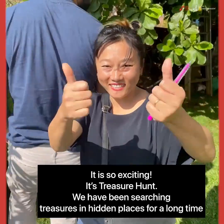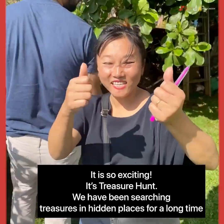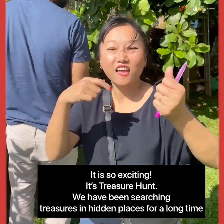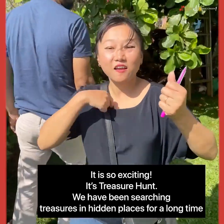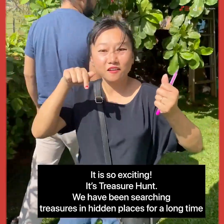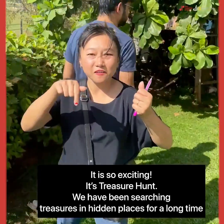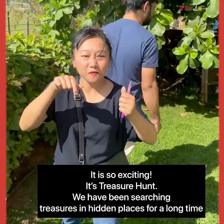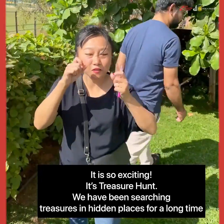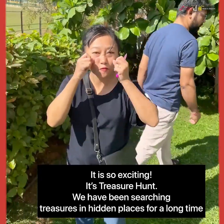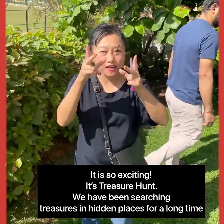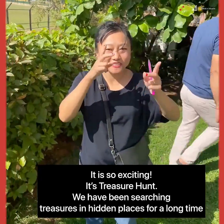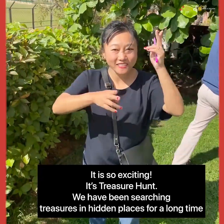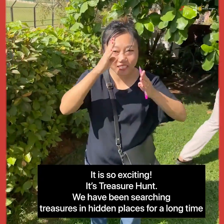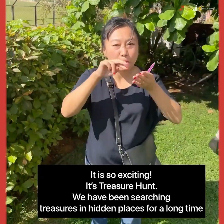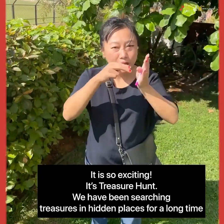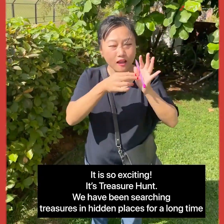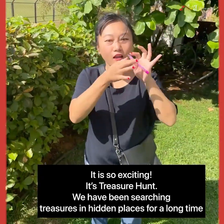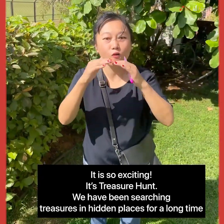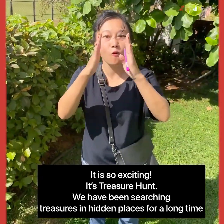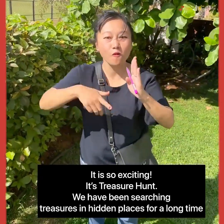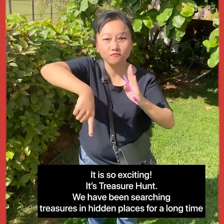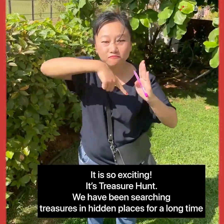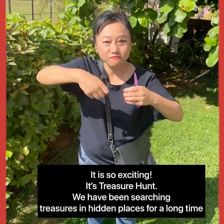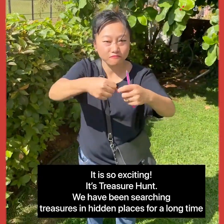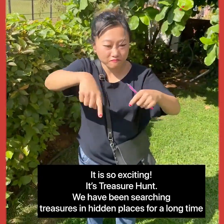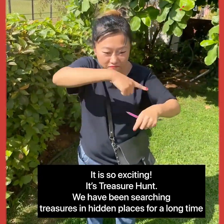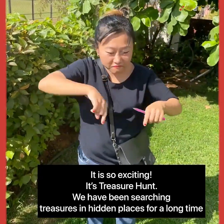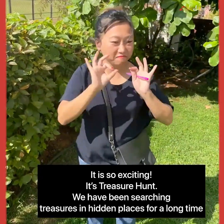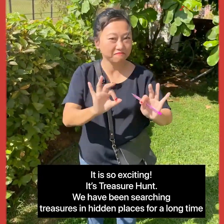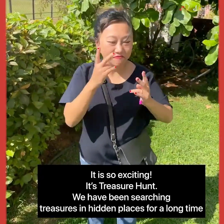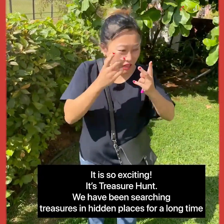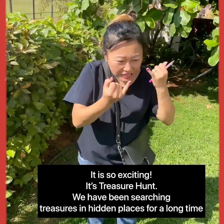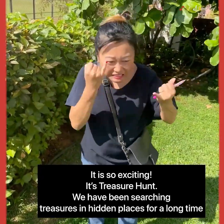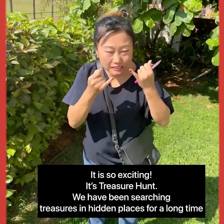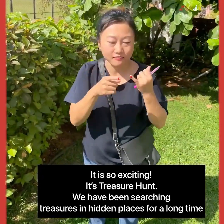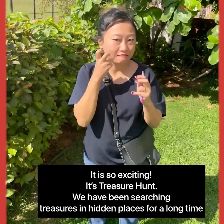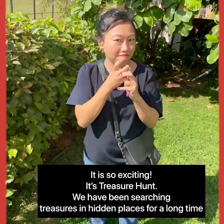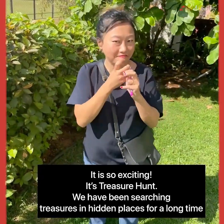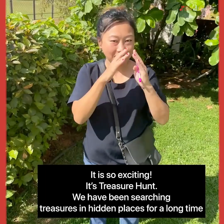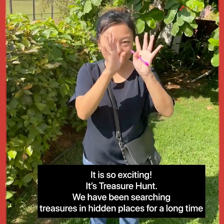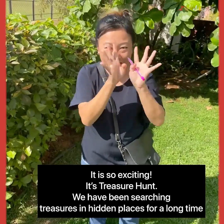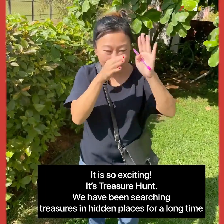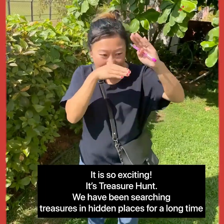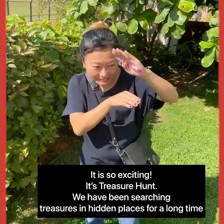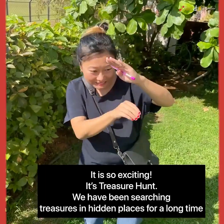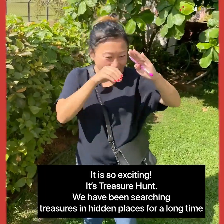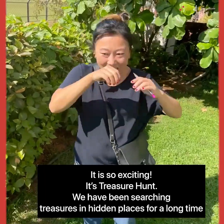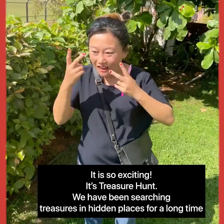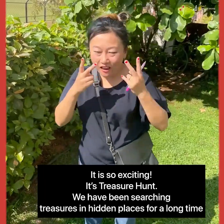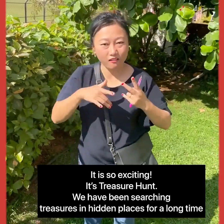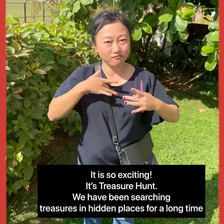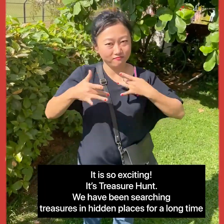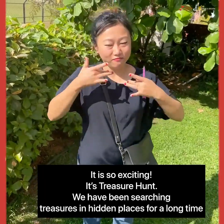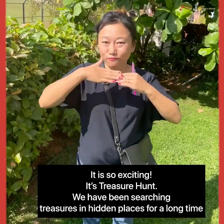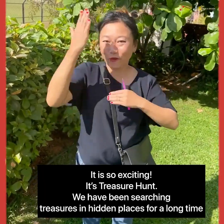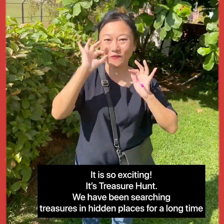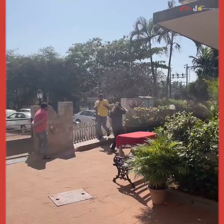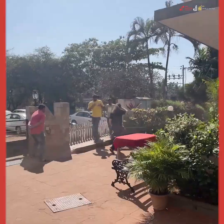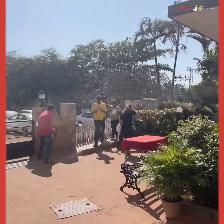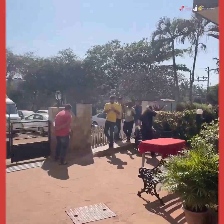ये बहुत ही अच्छा लग रहा है। हम सब एक ट्रेजर हंट में आए हुए हैं और हम चीज़ों को ढूंढ रहे हैं जो कि कई सारी जगहों पे छुपी हुई हैं और बहुत इसमें